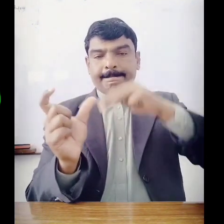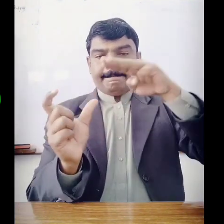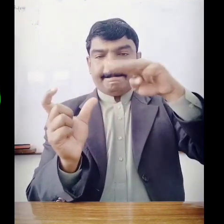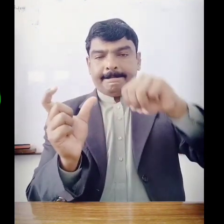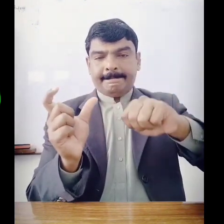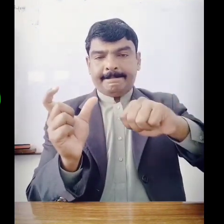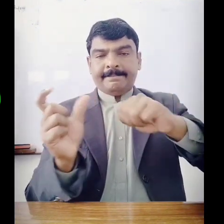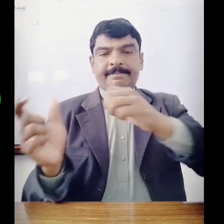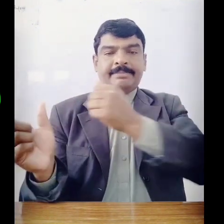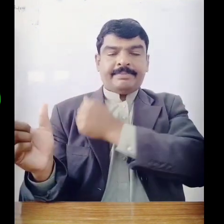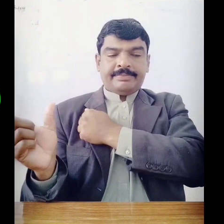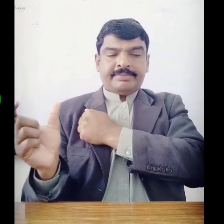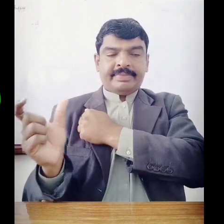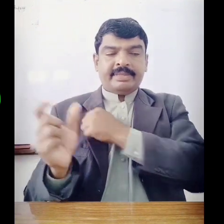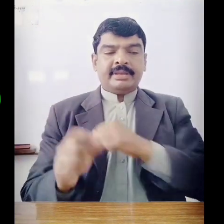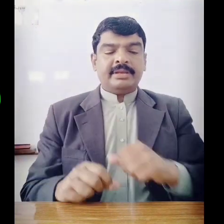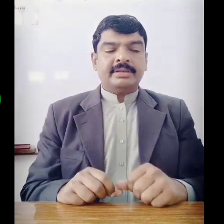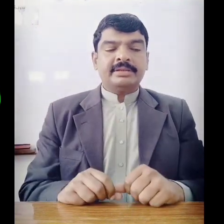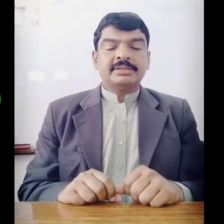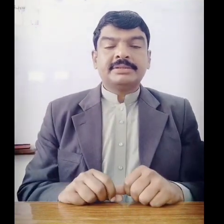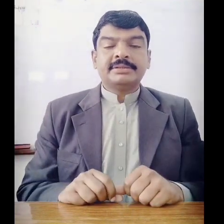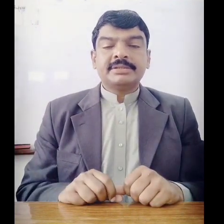मुहर्रम।